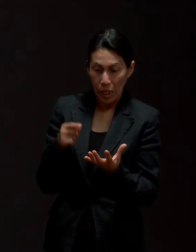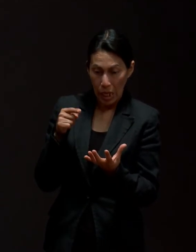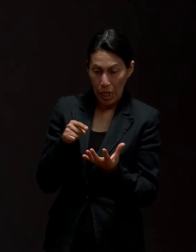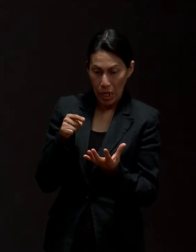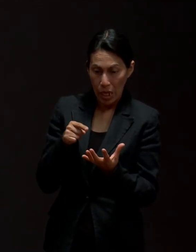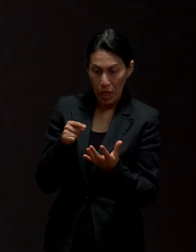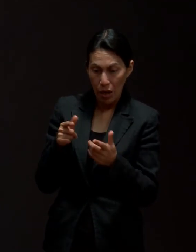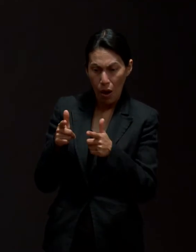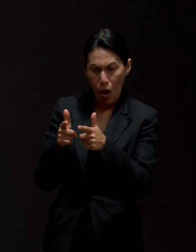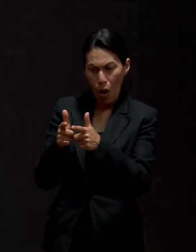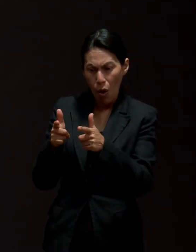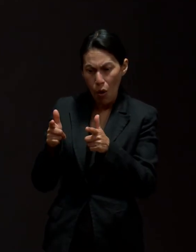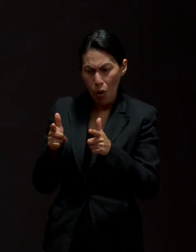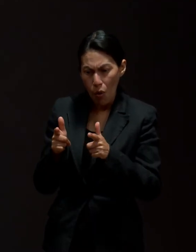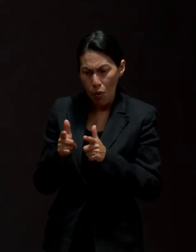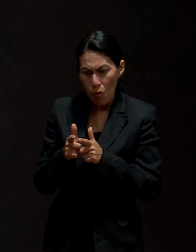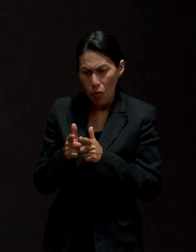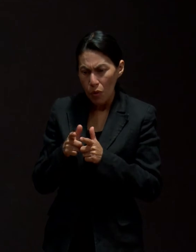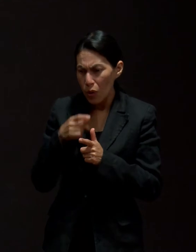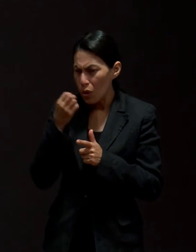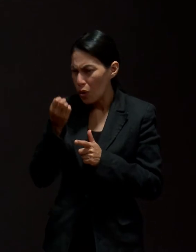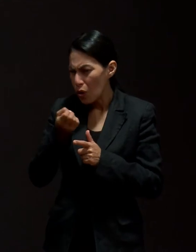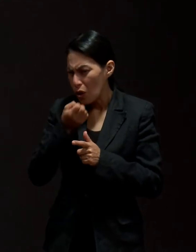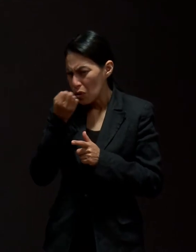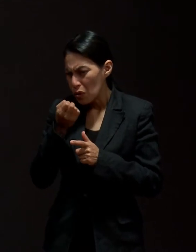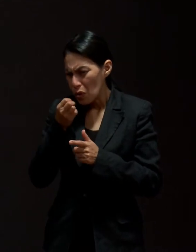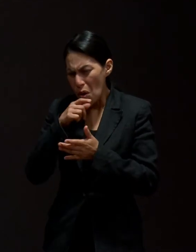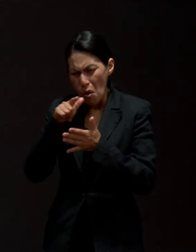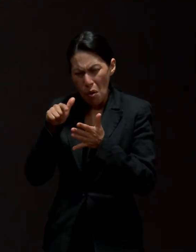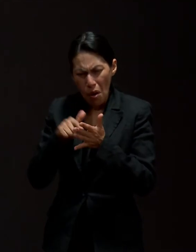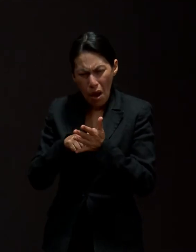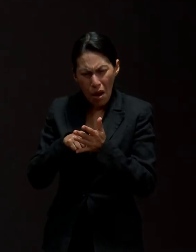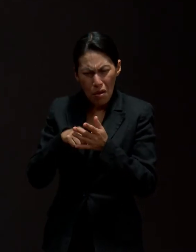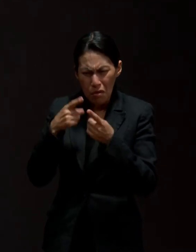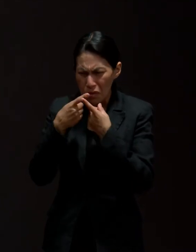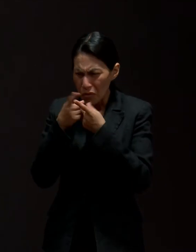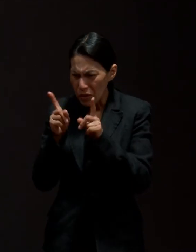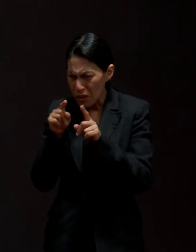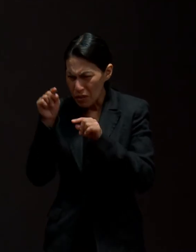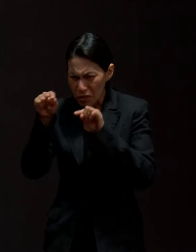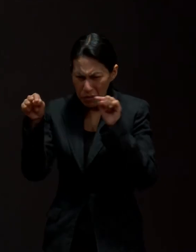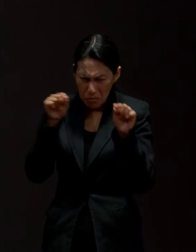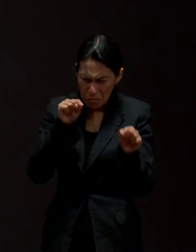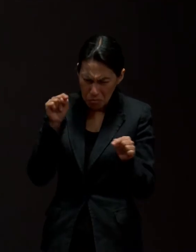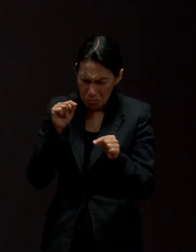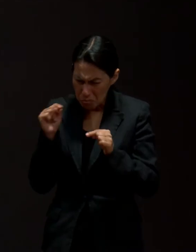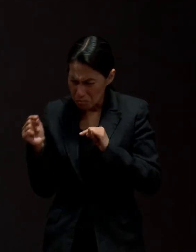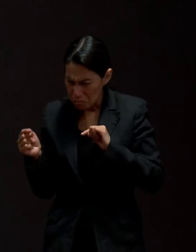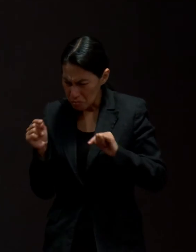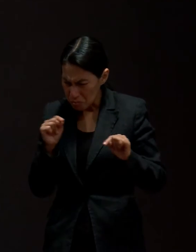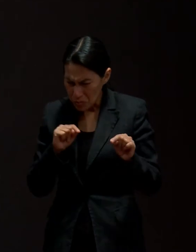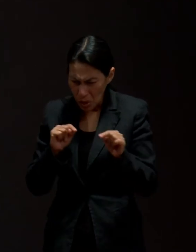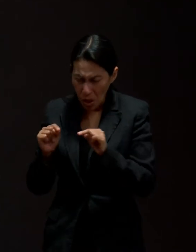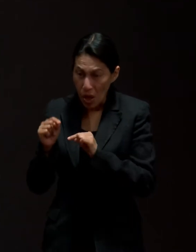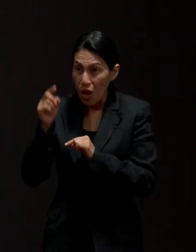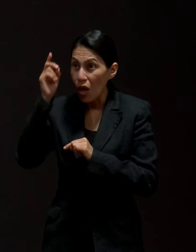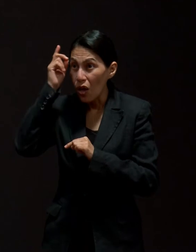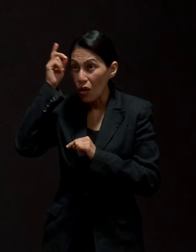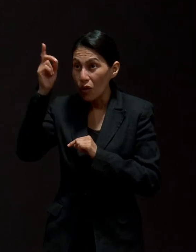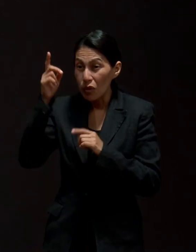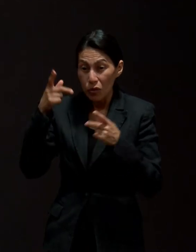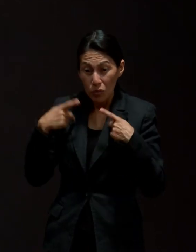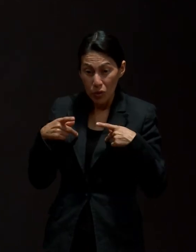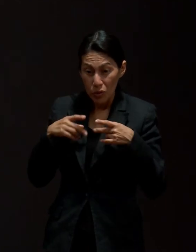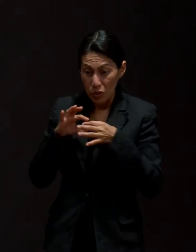hay grupos de oración por todos lados y que Dios